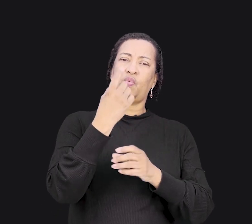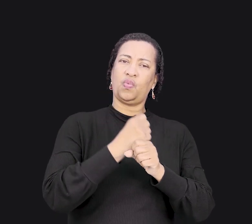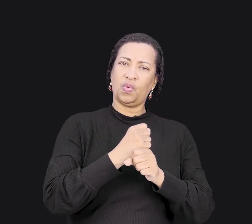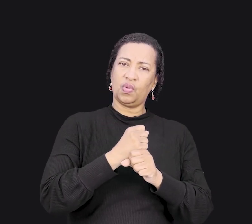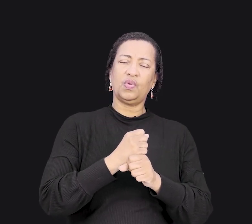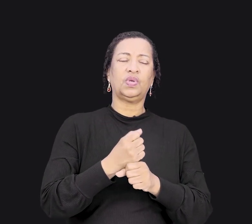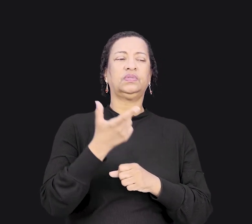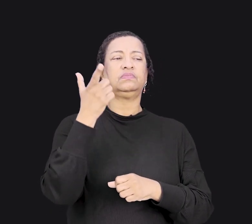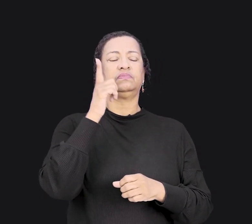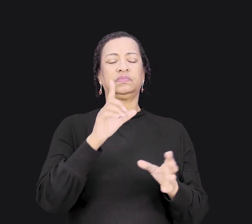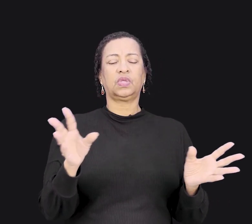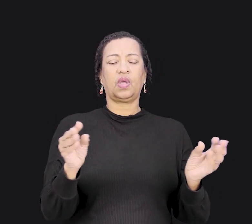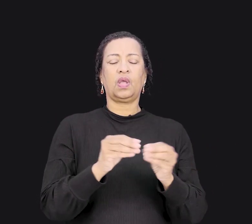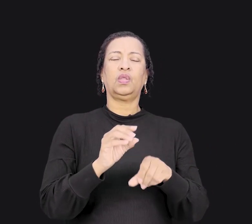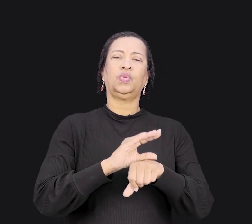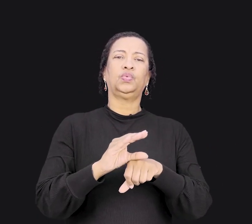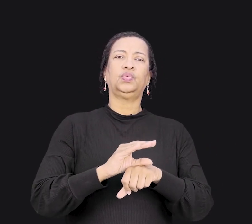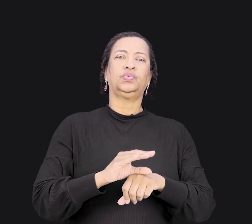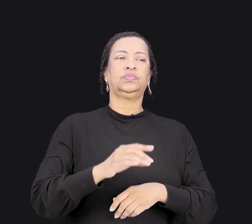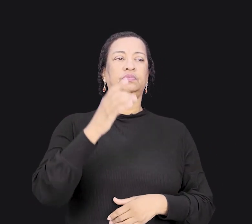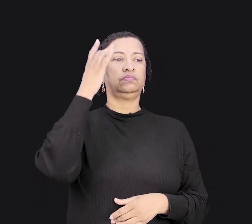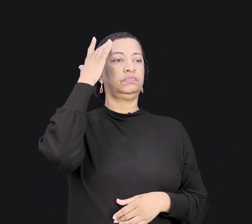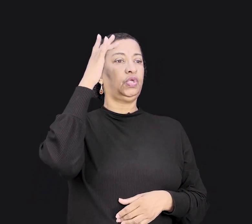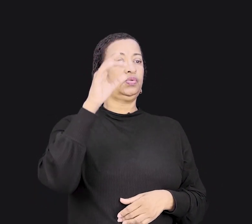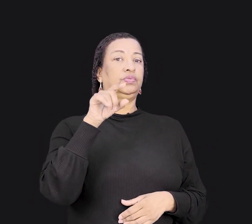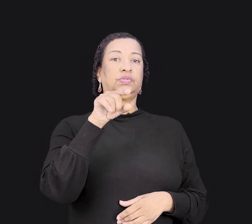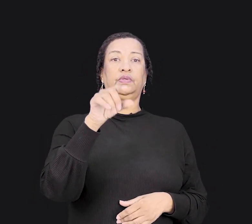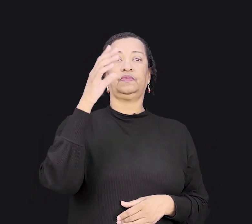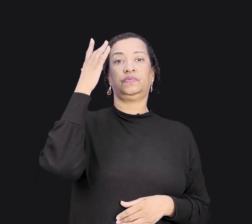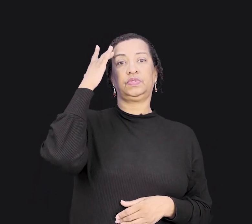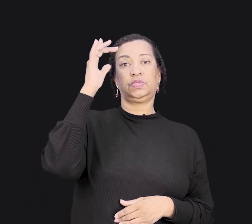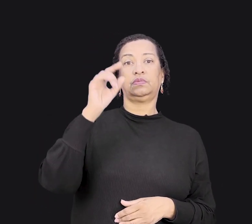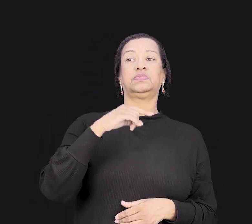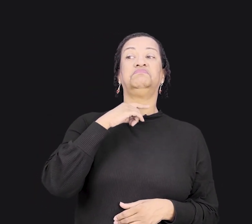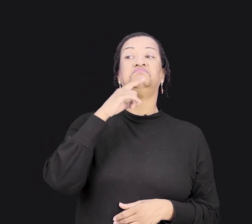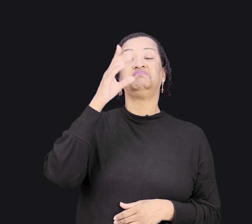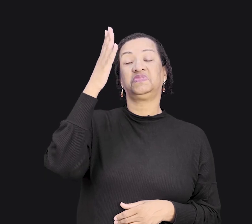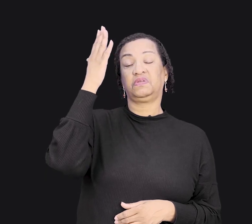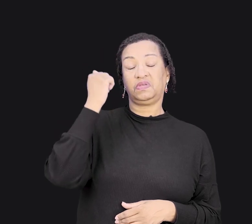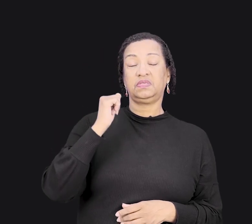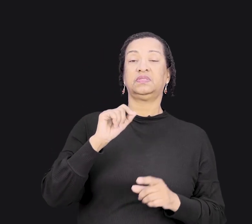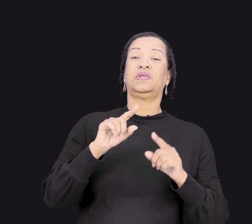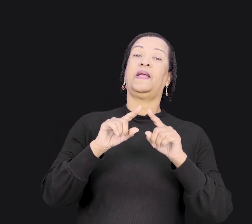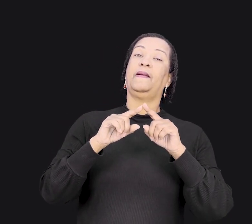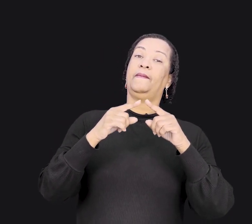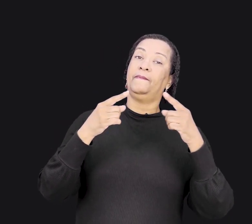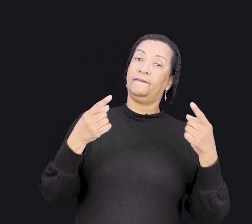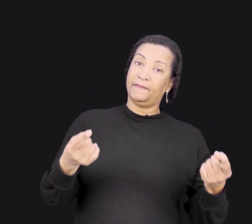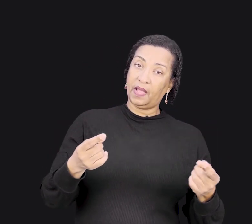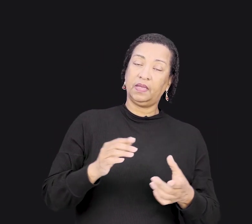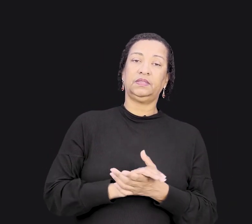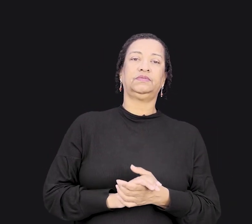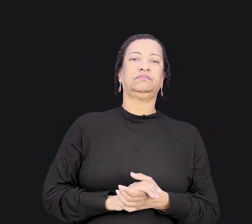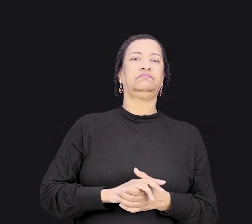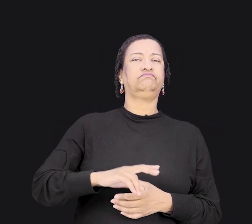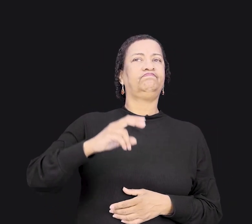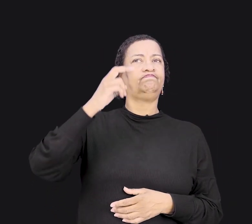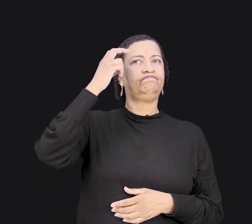com a seguinte frase: eu não sei, você não sabe, ninguém sabe. Mas é inteligente pensar sobre